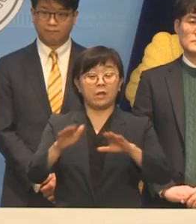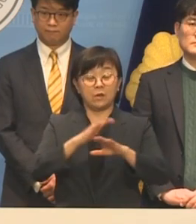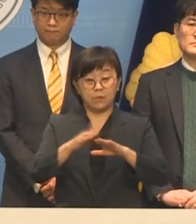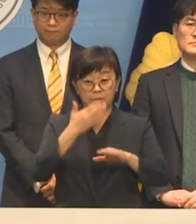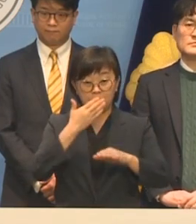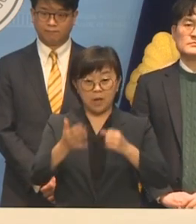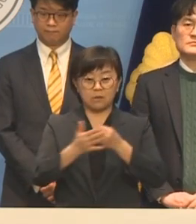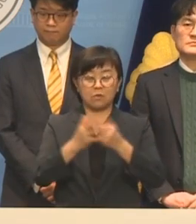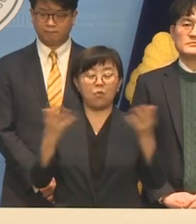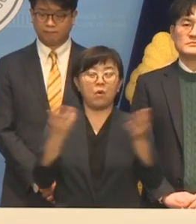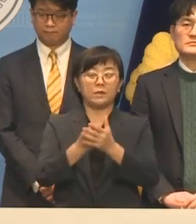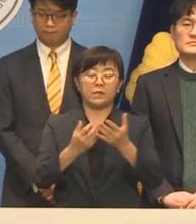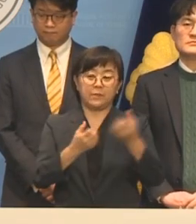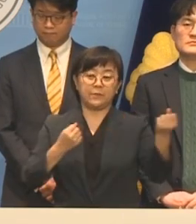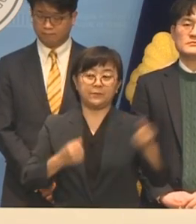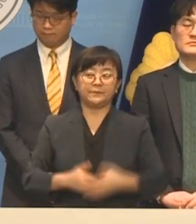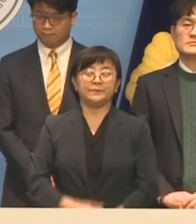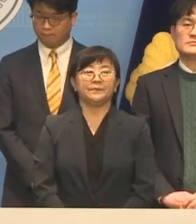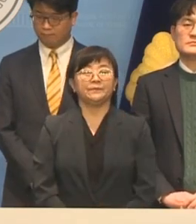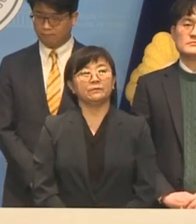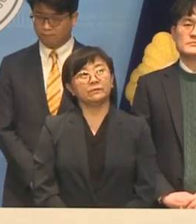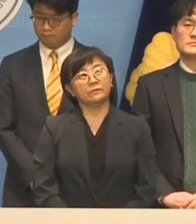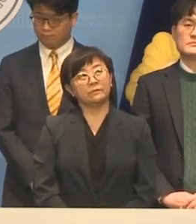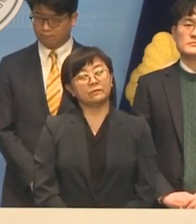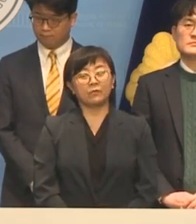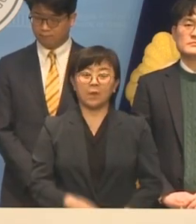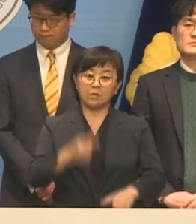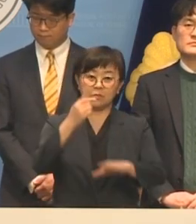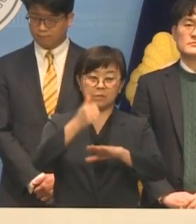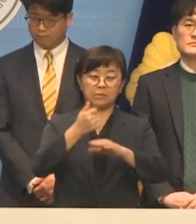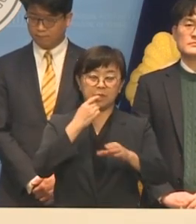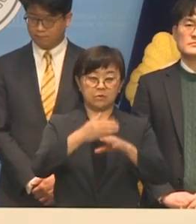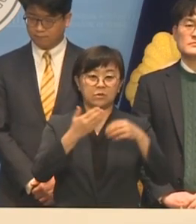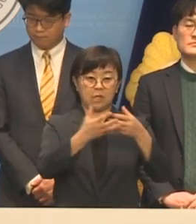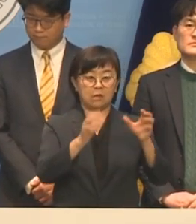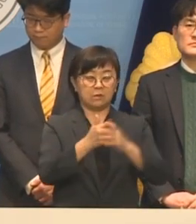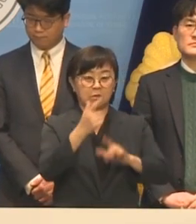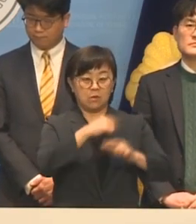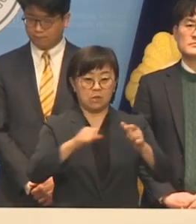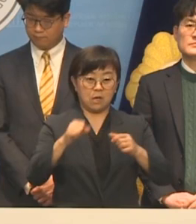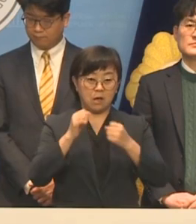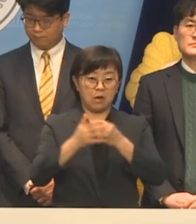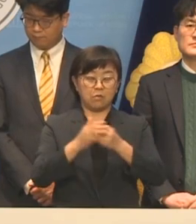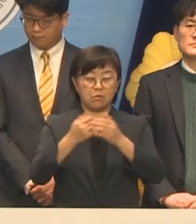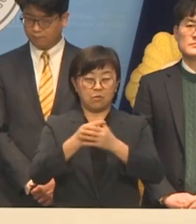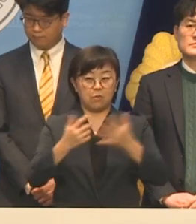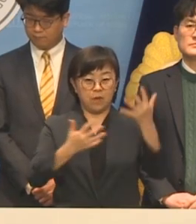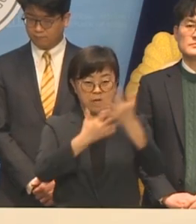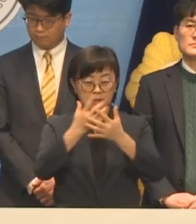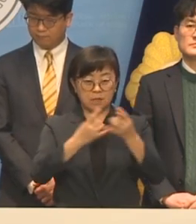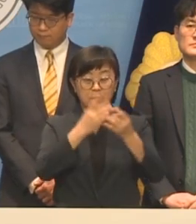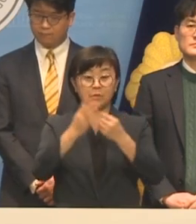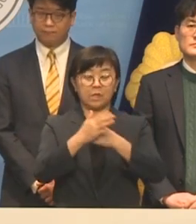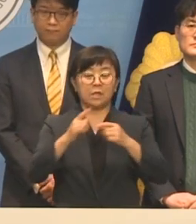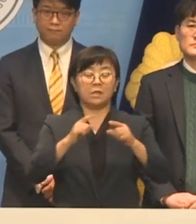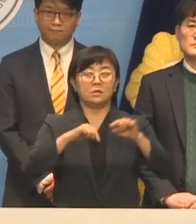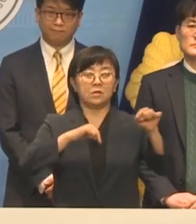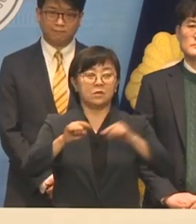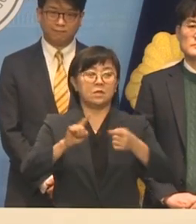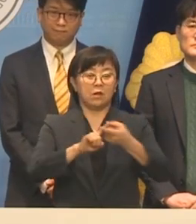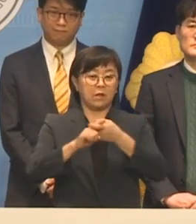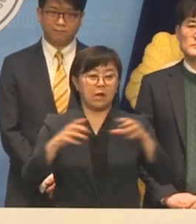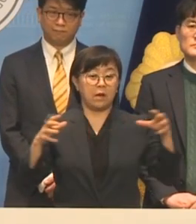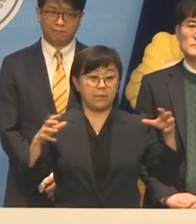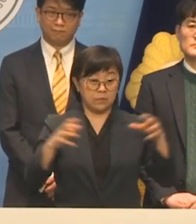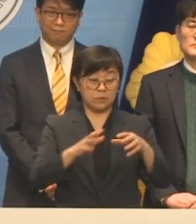환상과 완전히 결별합니다. 결과적으로 민주당을 강화하고 민주당에는 환상을 조장하는 정치 연합은 우리가 갈 길이